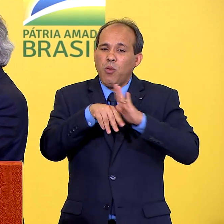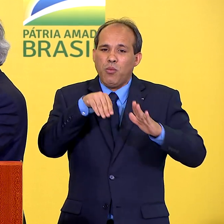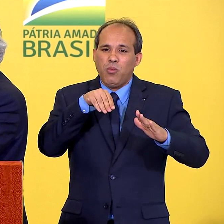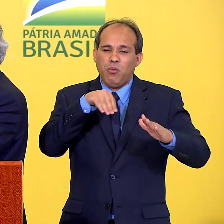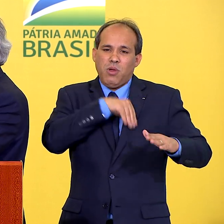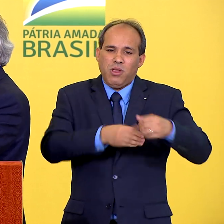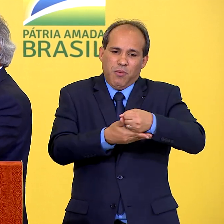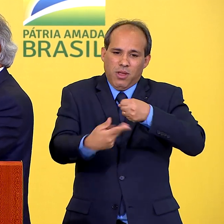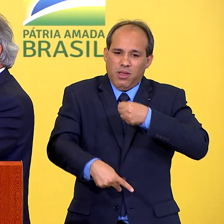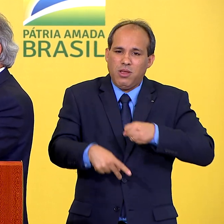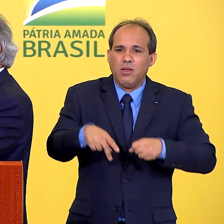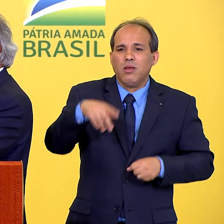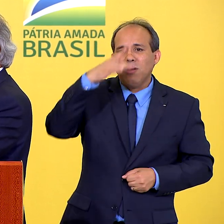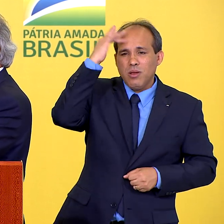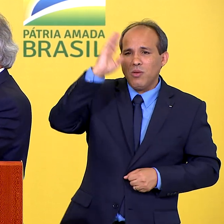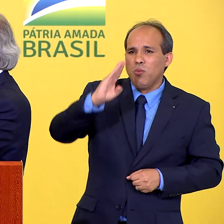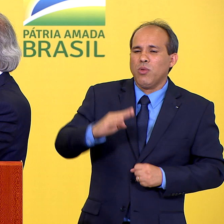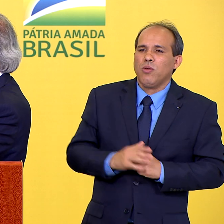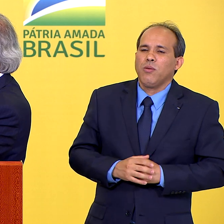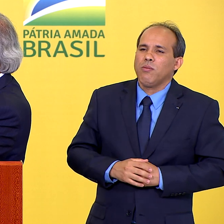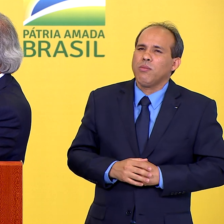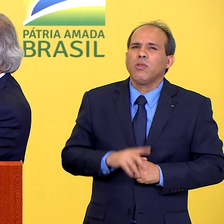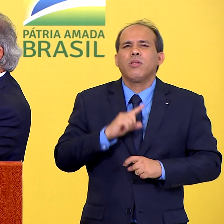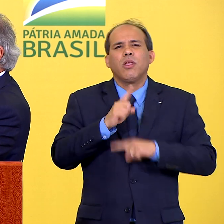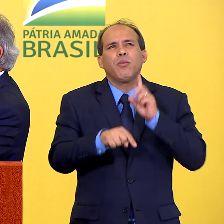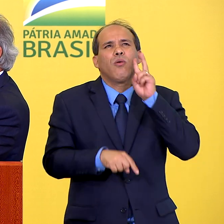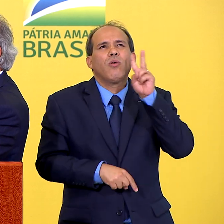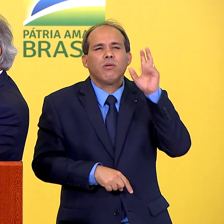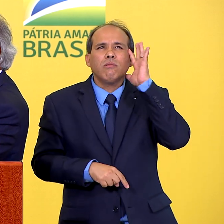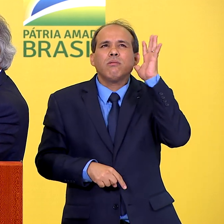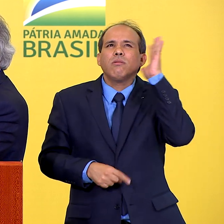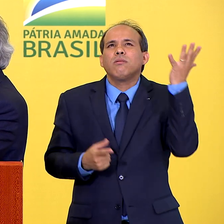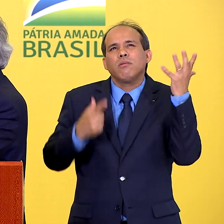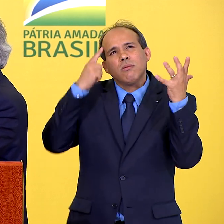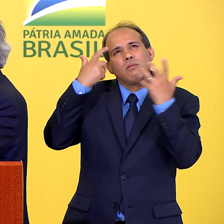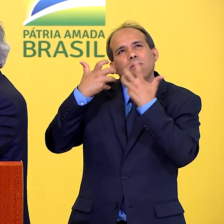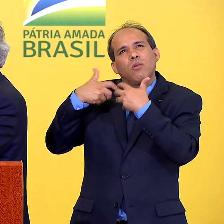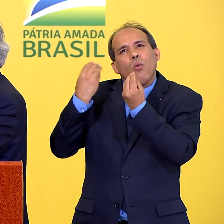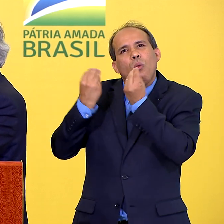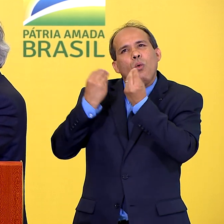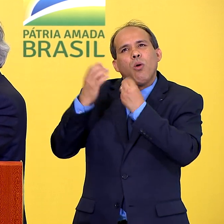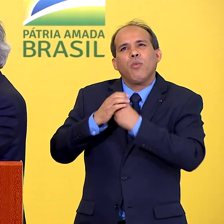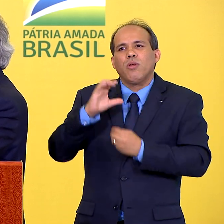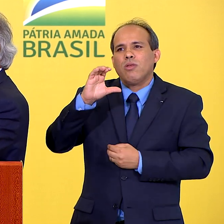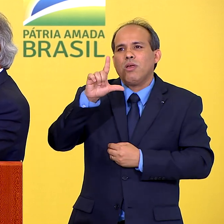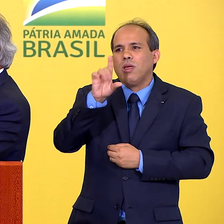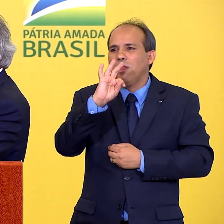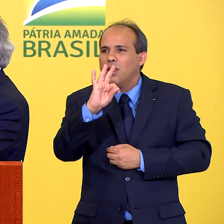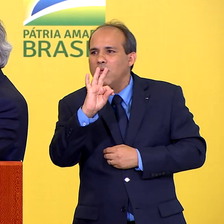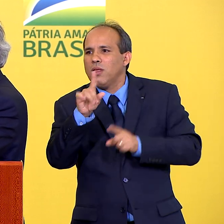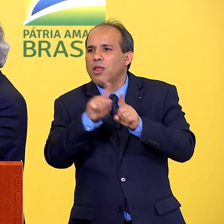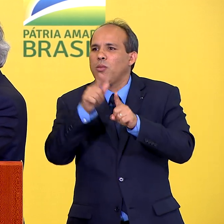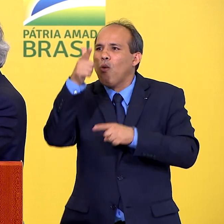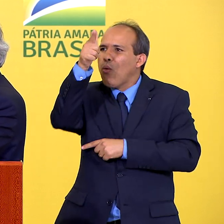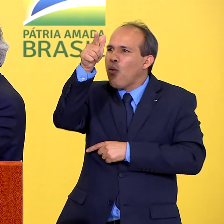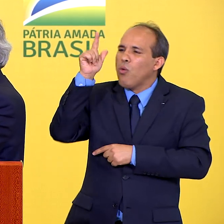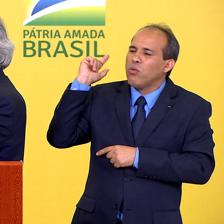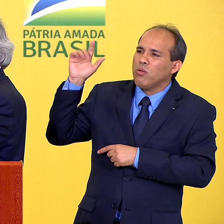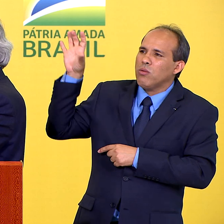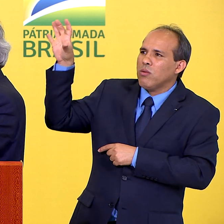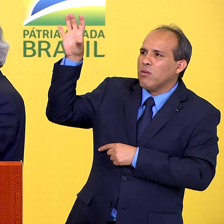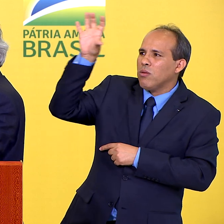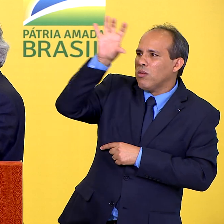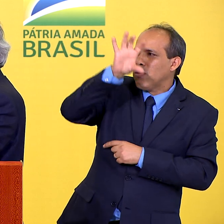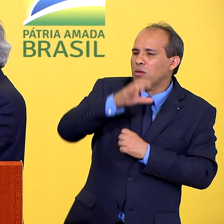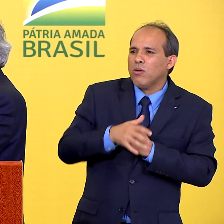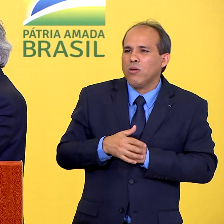conceito de renda básica, nós olhamos lá para cima e estão os que estão no CLT, que estão no paraíso. Tinham